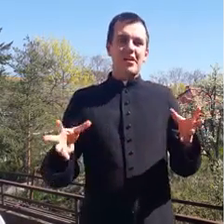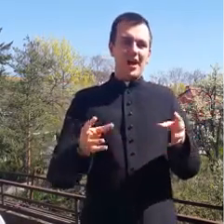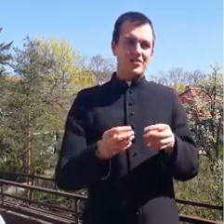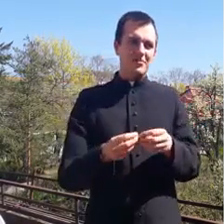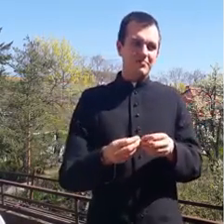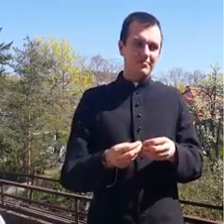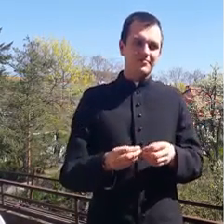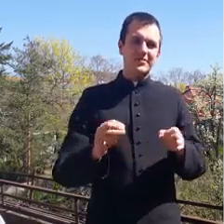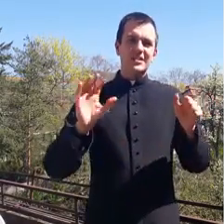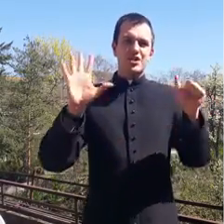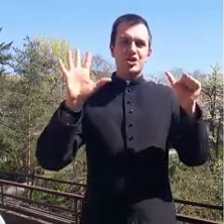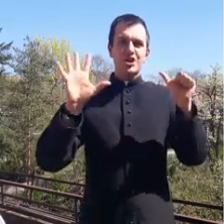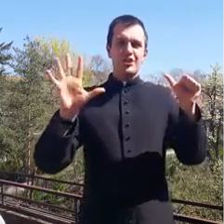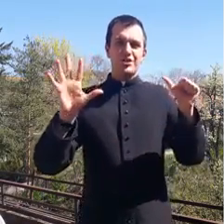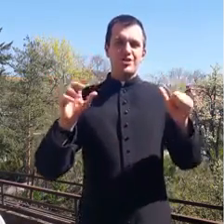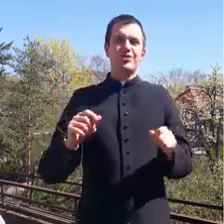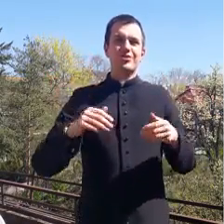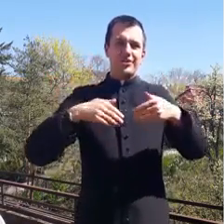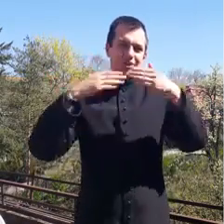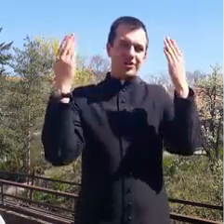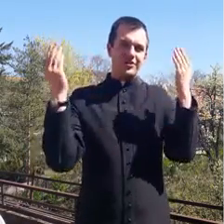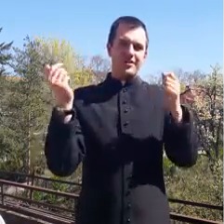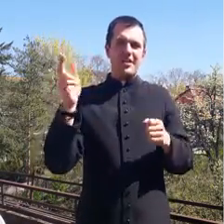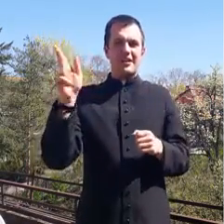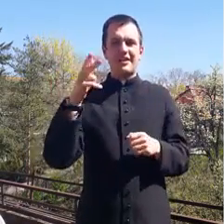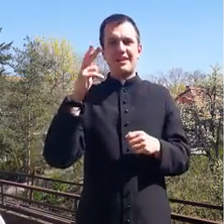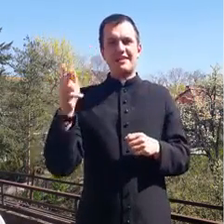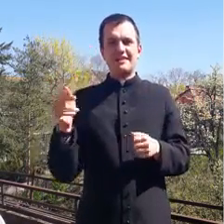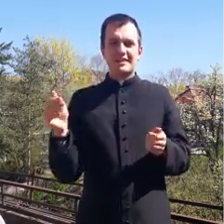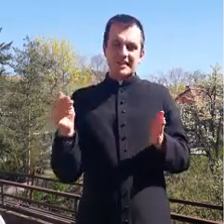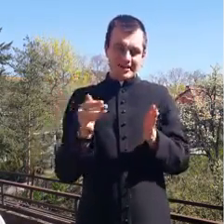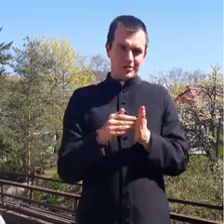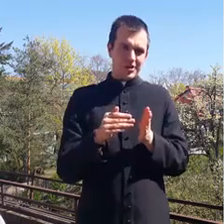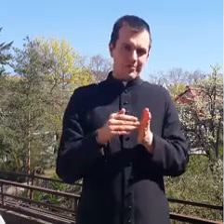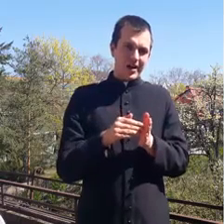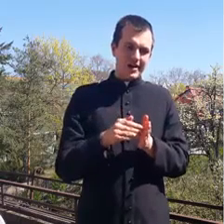tym razem przez 6 dni kiedy trzeba